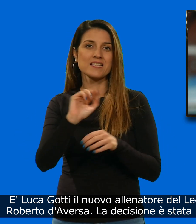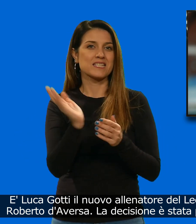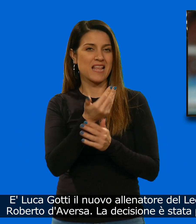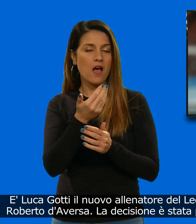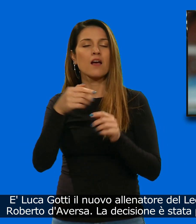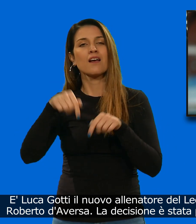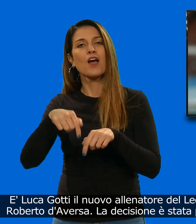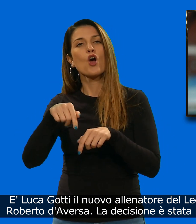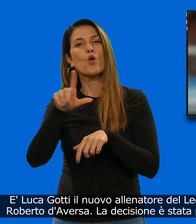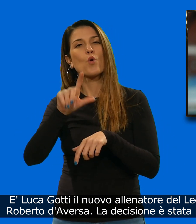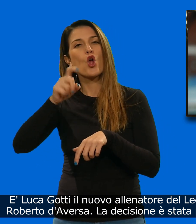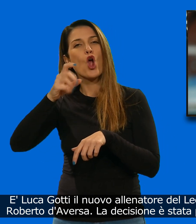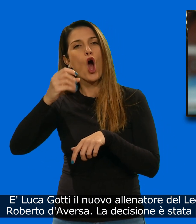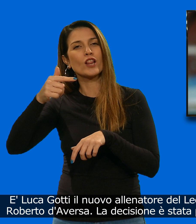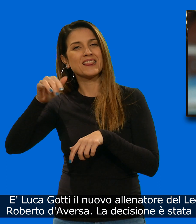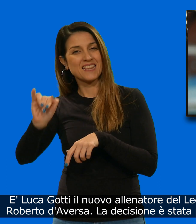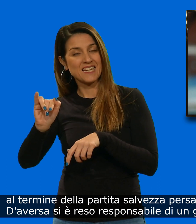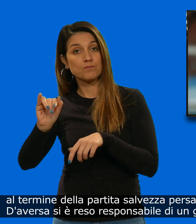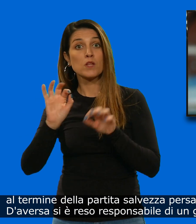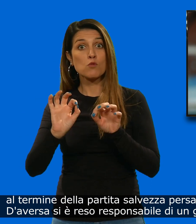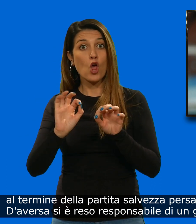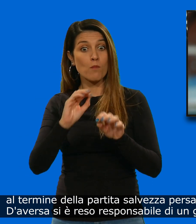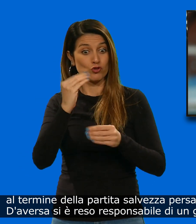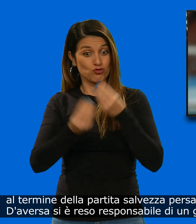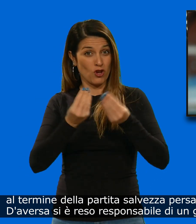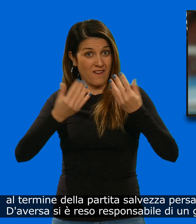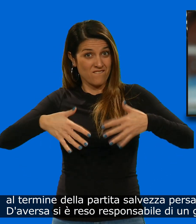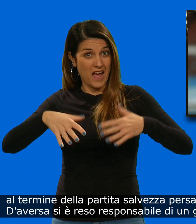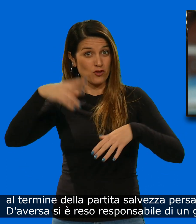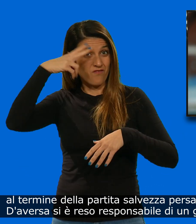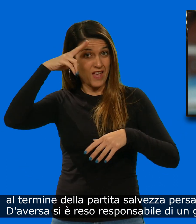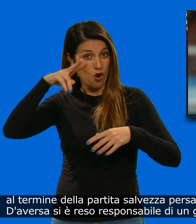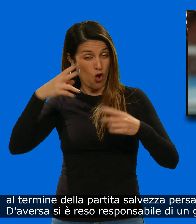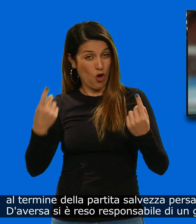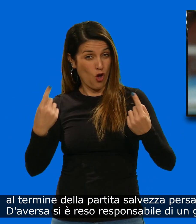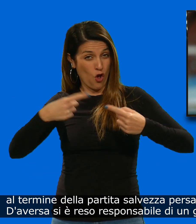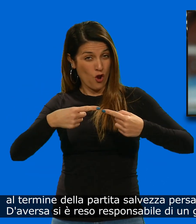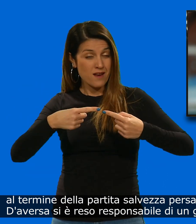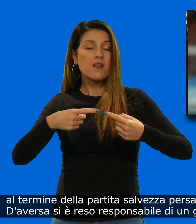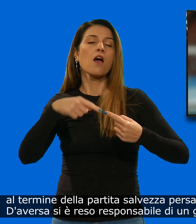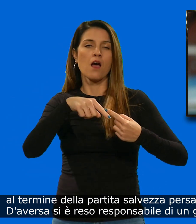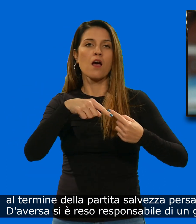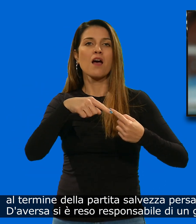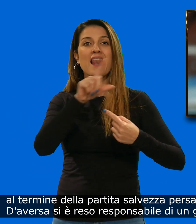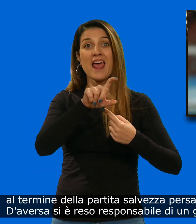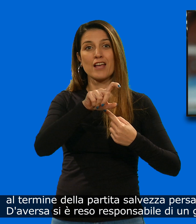la decisione è stata presa nelle ore successive Al termine della partita salvezza persa contro il Verona per